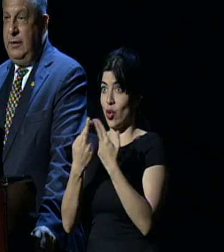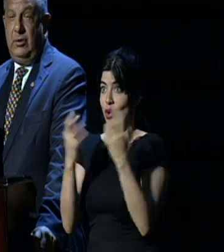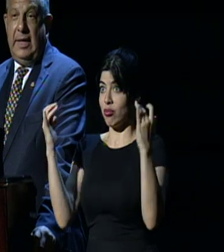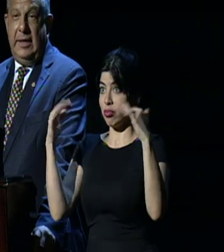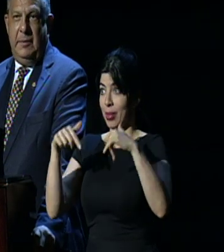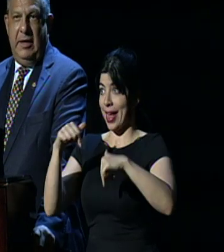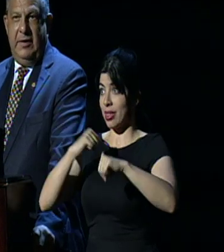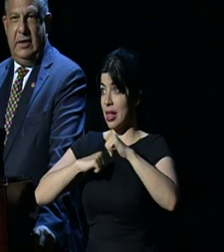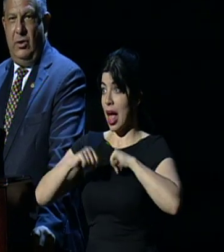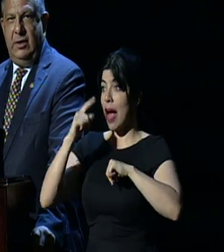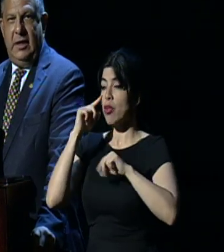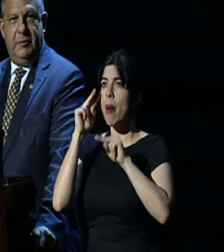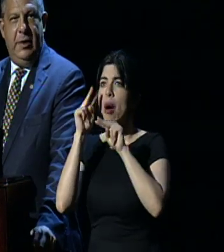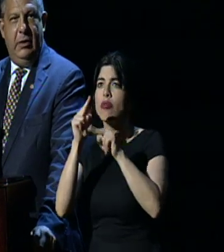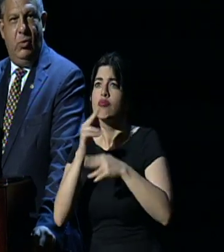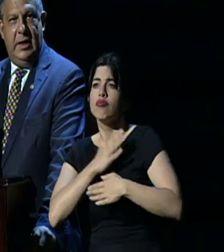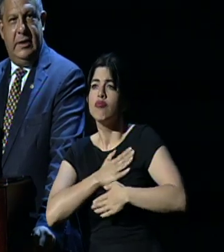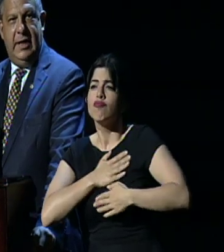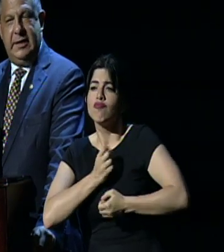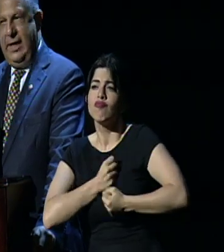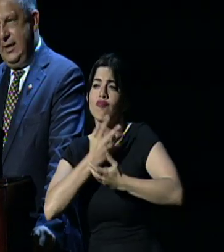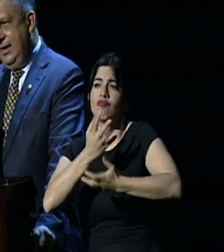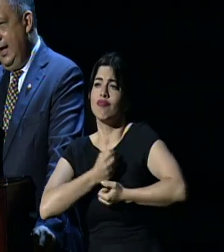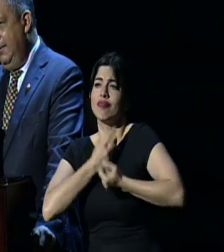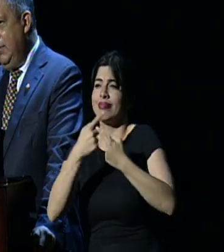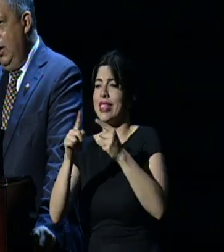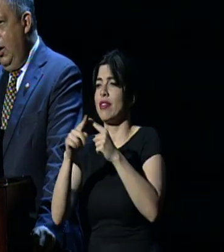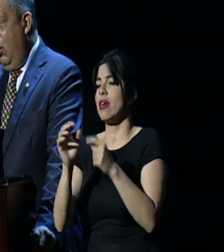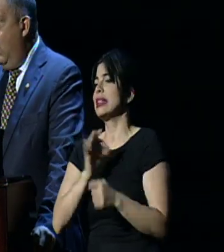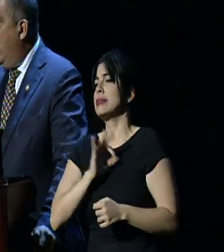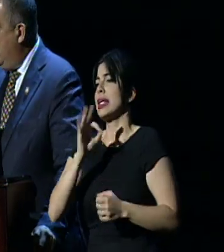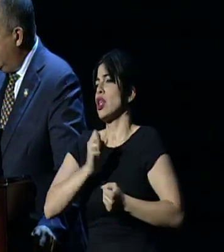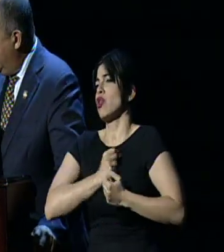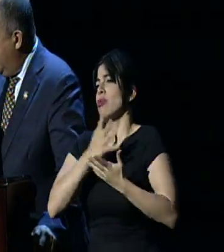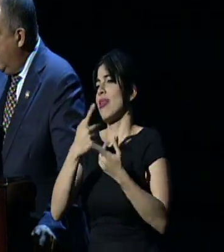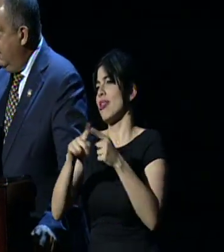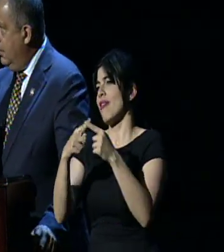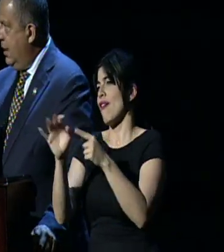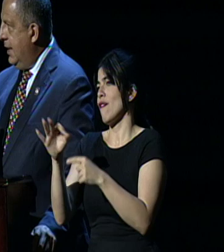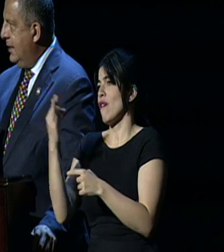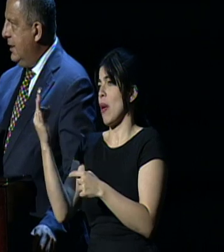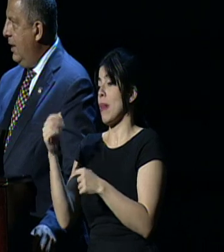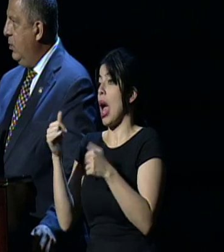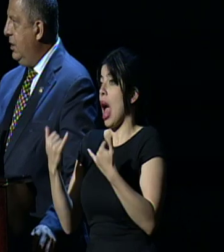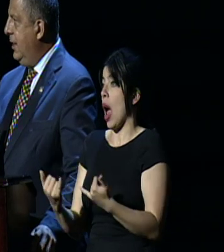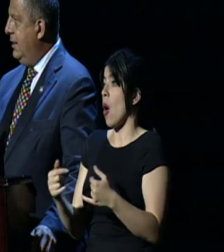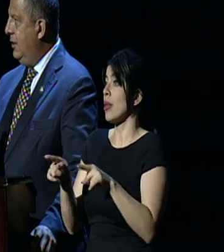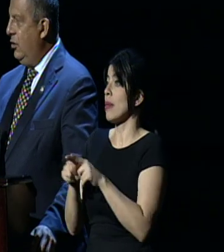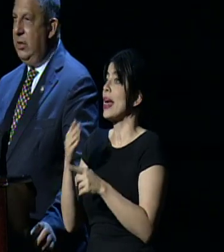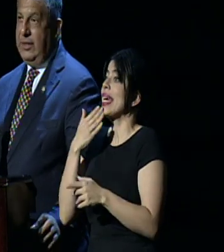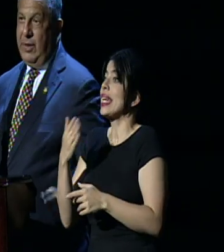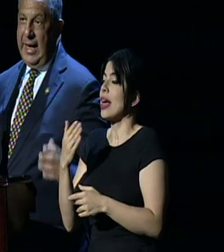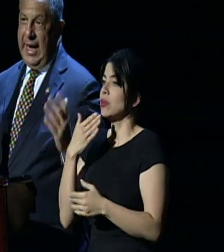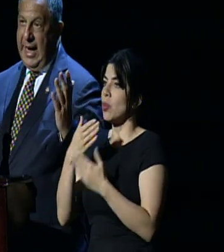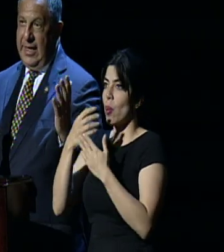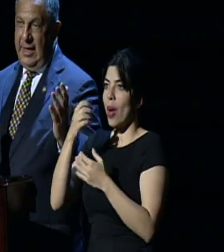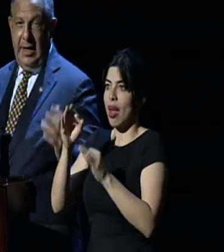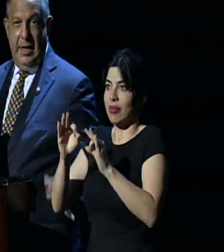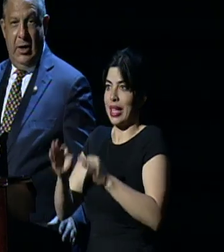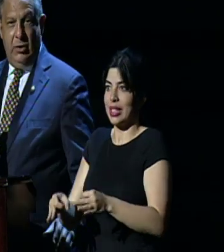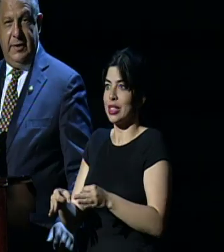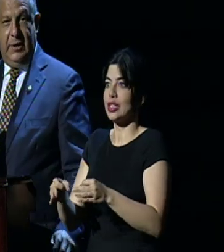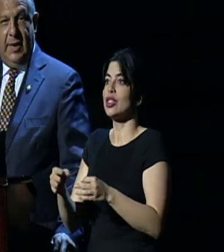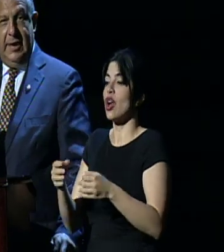para disfrutar de las manifestaciones del espíritu, cualesquiera que ellas sean, o ahora también, gracias a la lúcida decisión de llevar a la